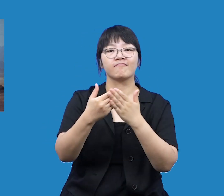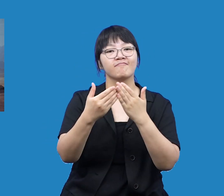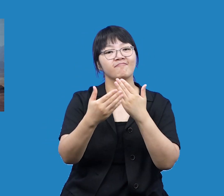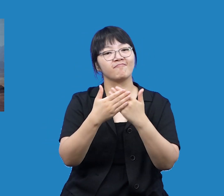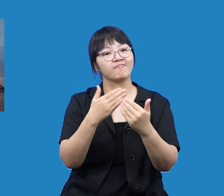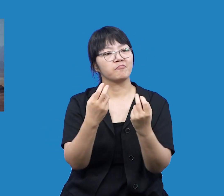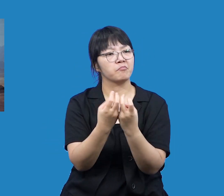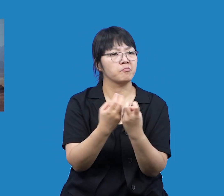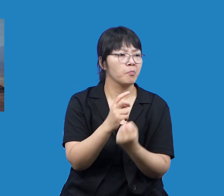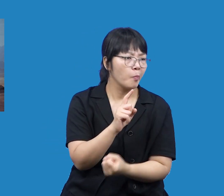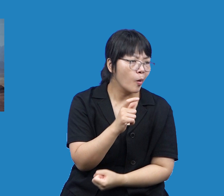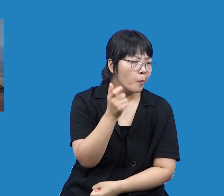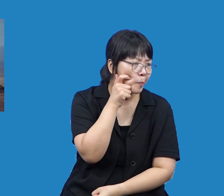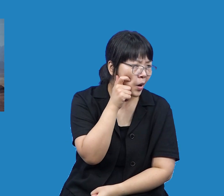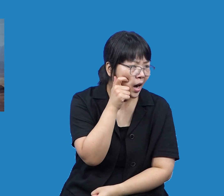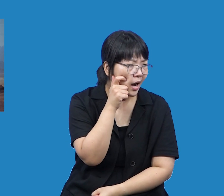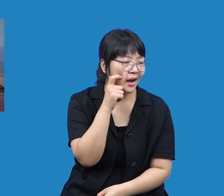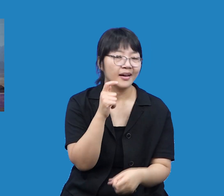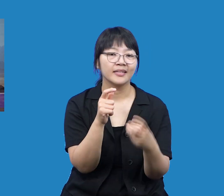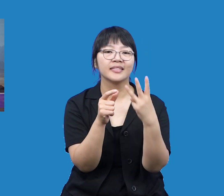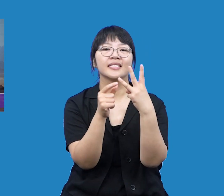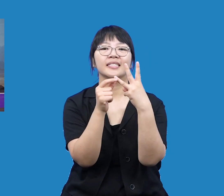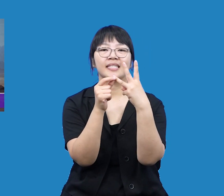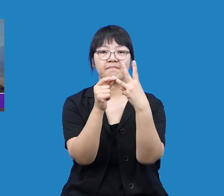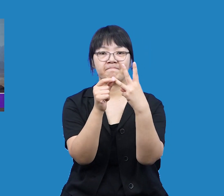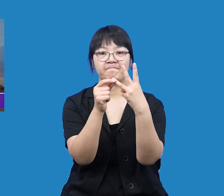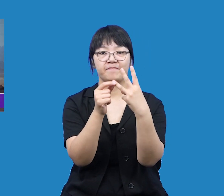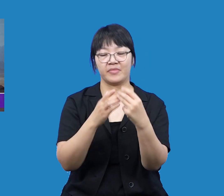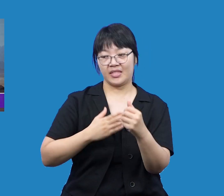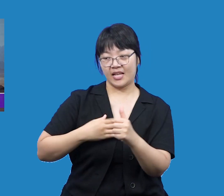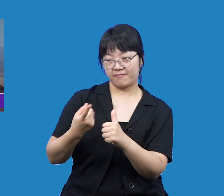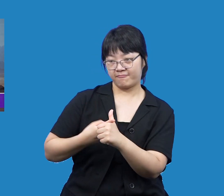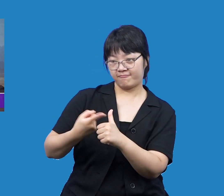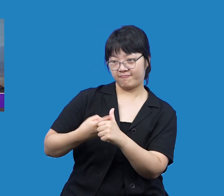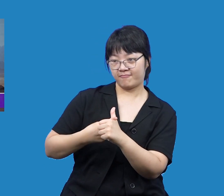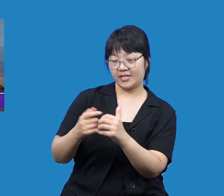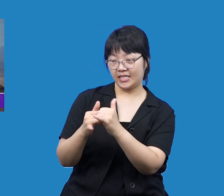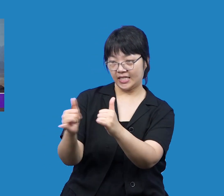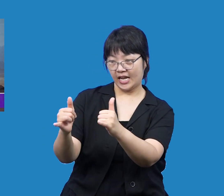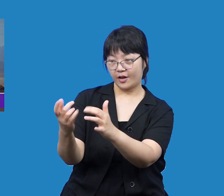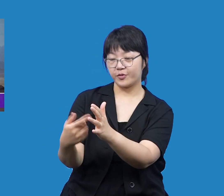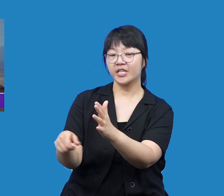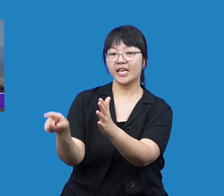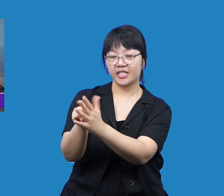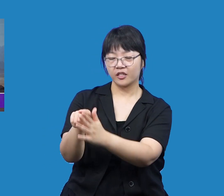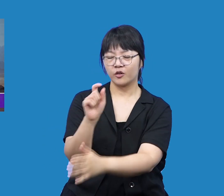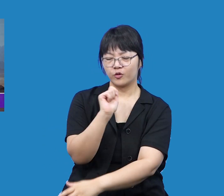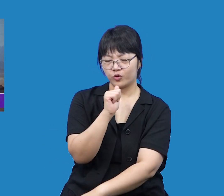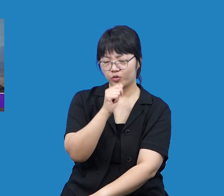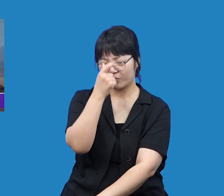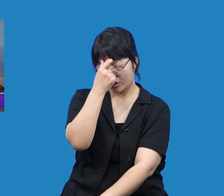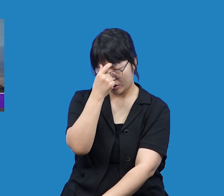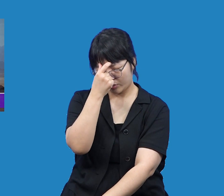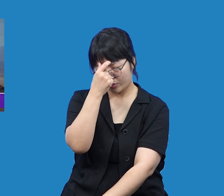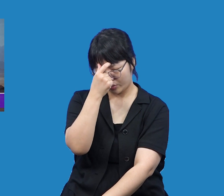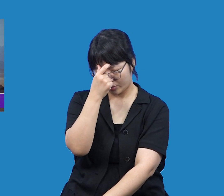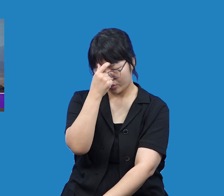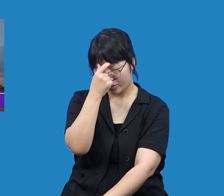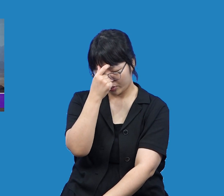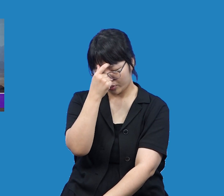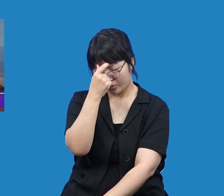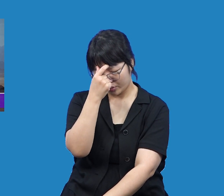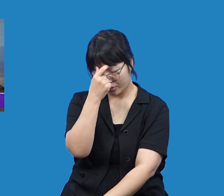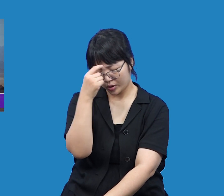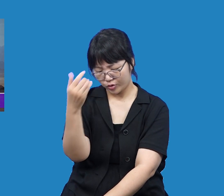번째로, 자신을 비방하는 사람을 위하여 중보하고 그의